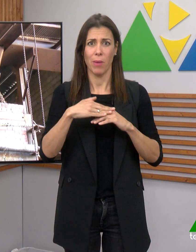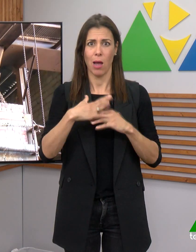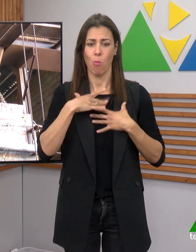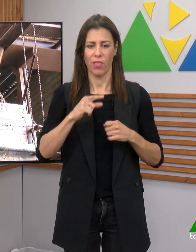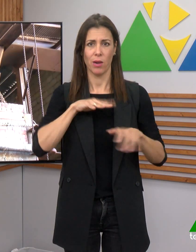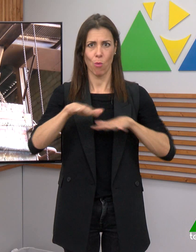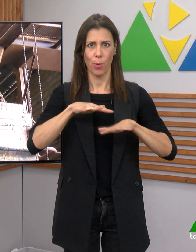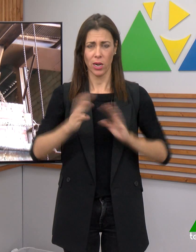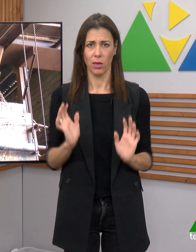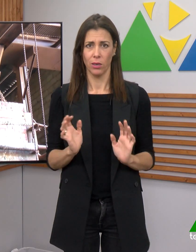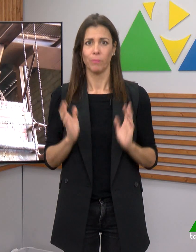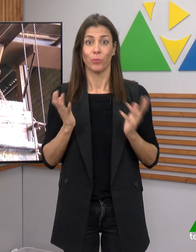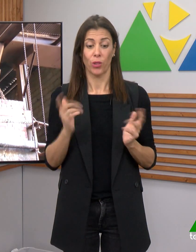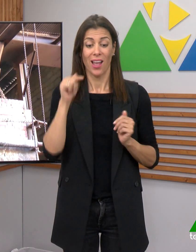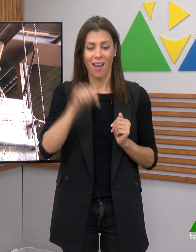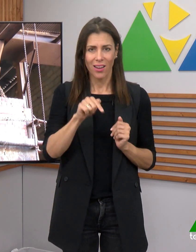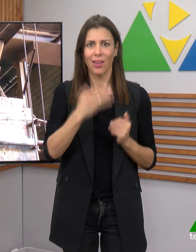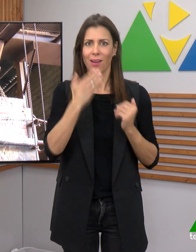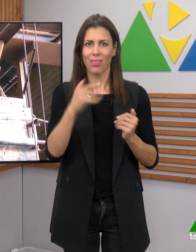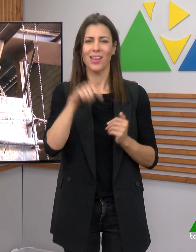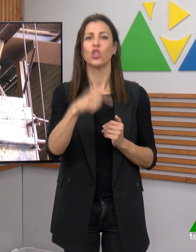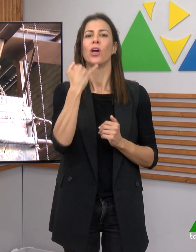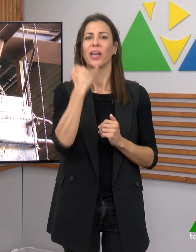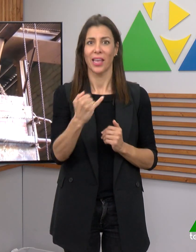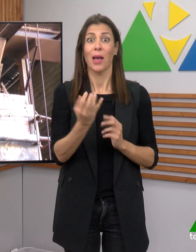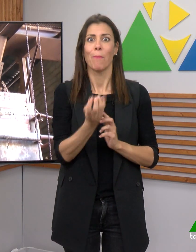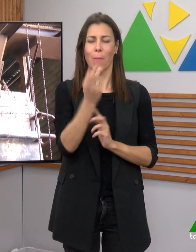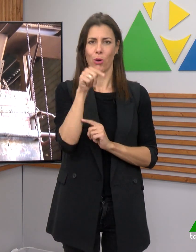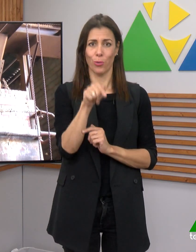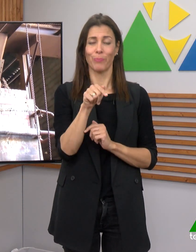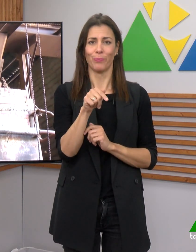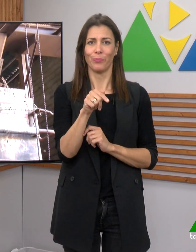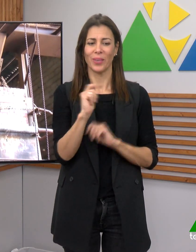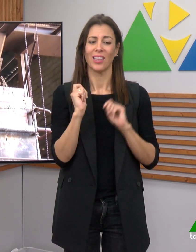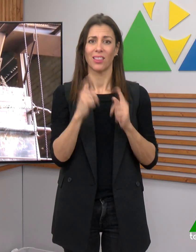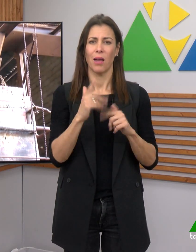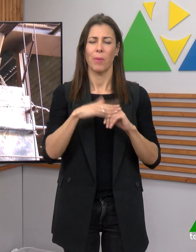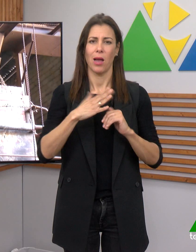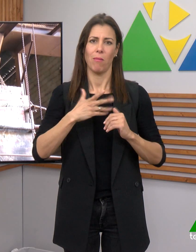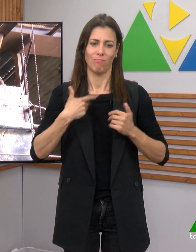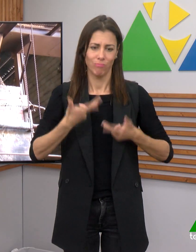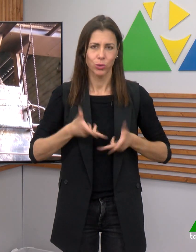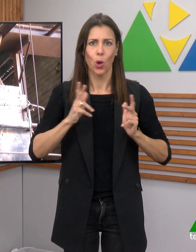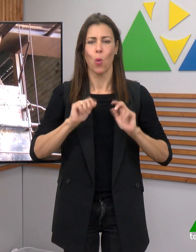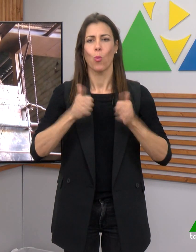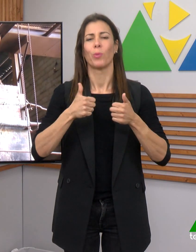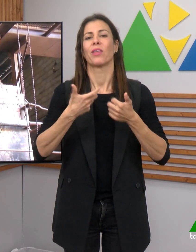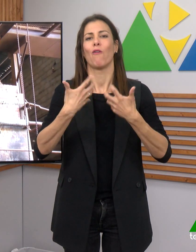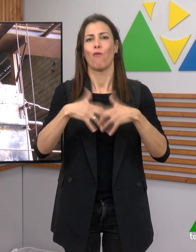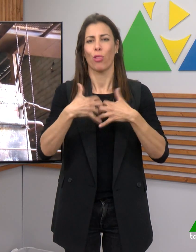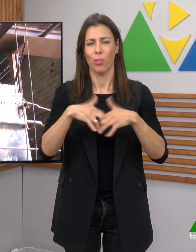moverla, ¿no? Pues aquí se produce esa energía, aquí se produce el vapor, que es lo que va a permitir que funcionen